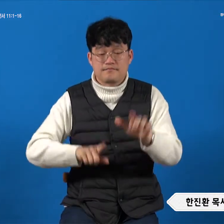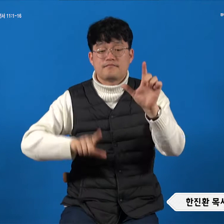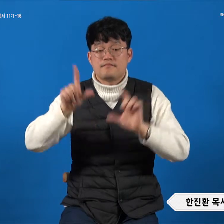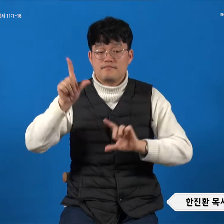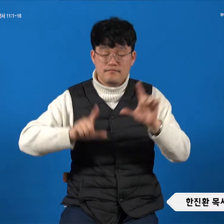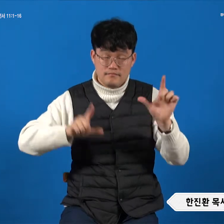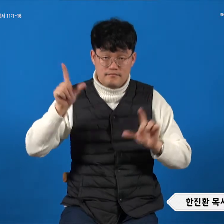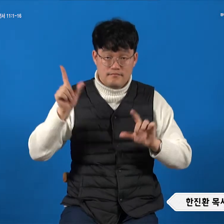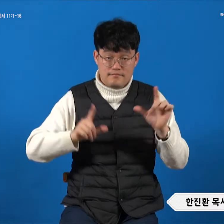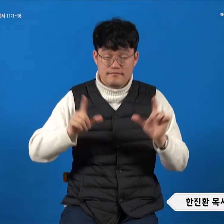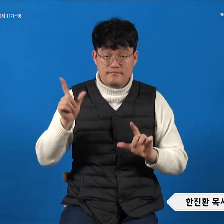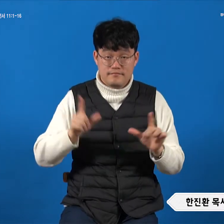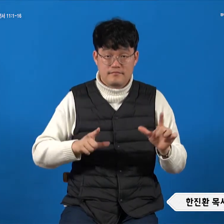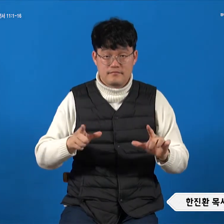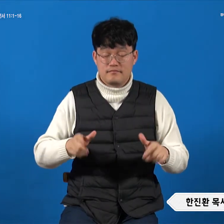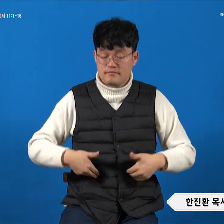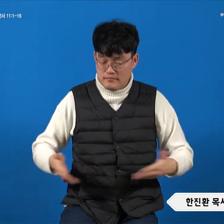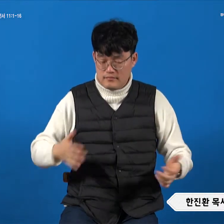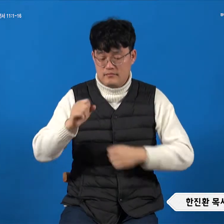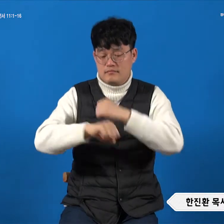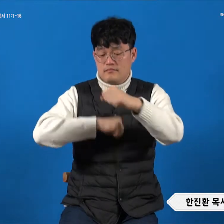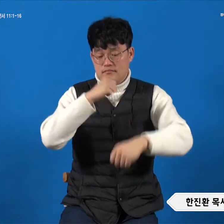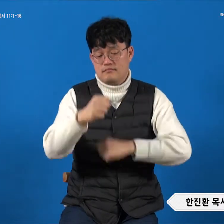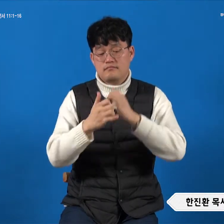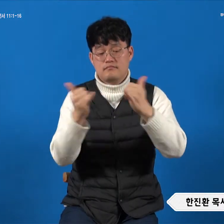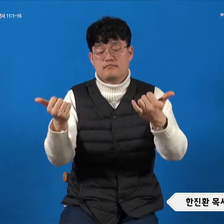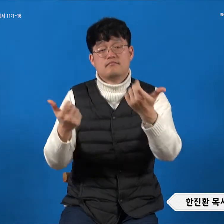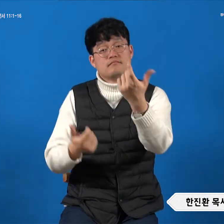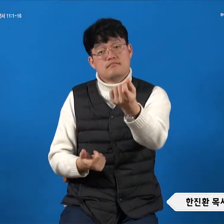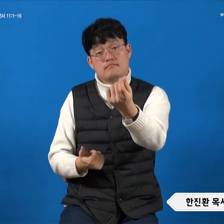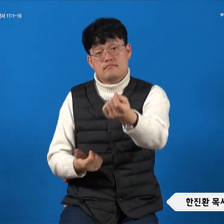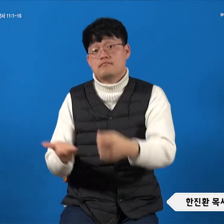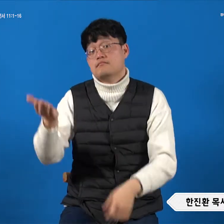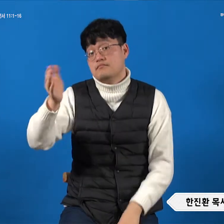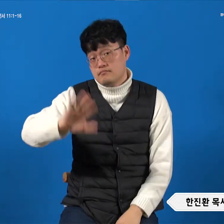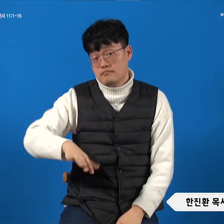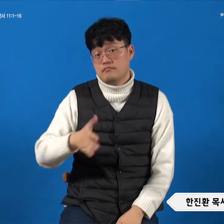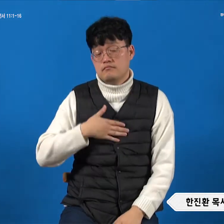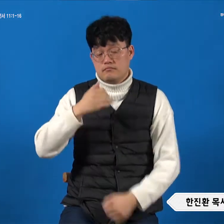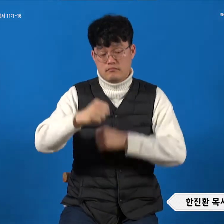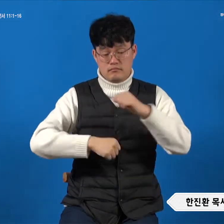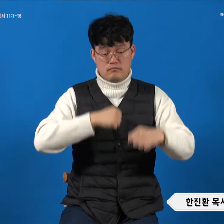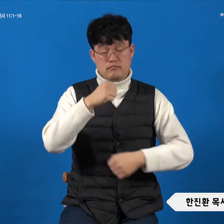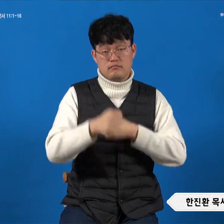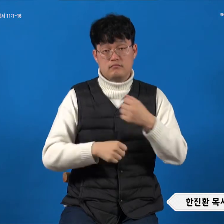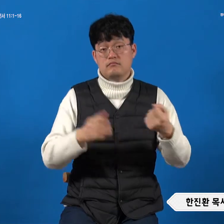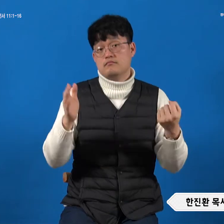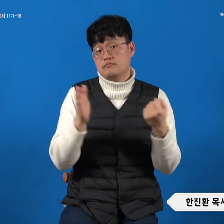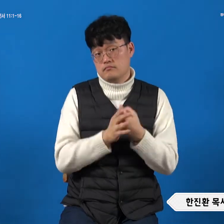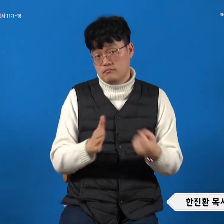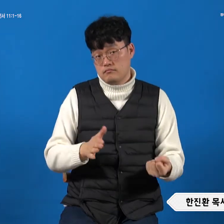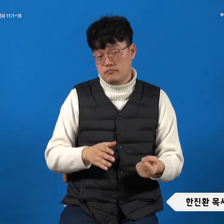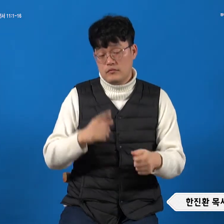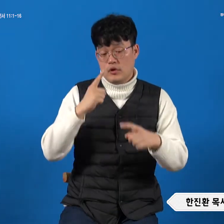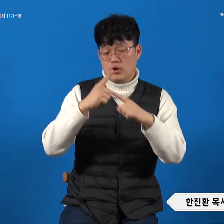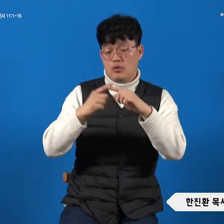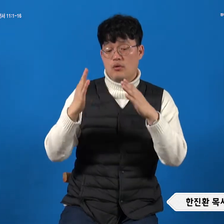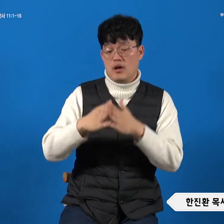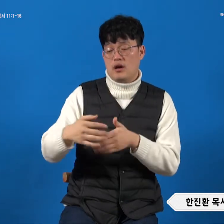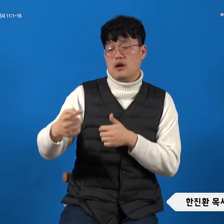형식에 구애받을 필요가 없는 자유로운 사람이기는 하지만은, 그러나 그 내 자유